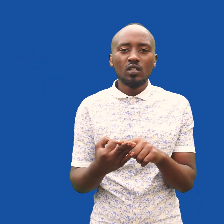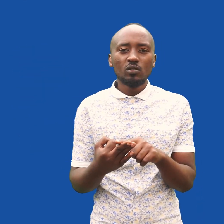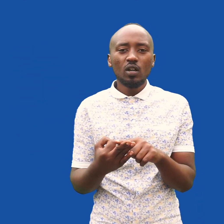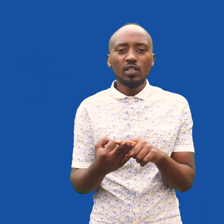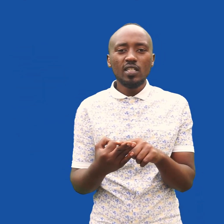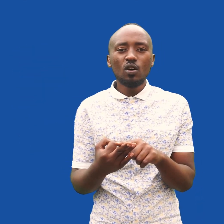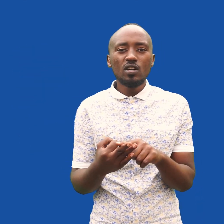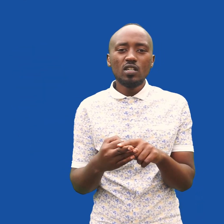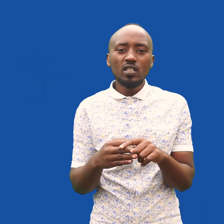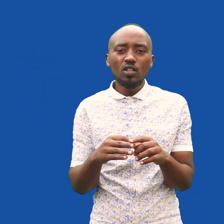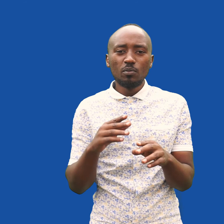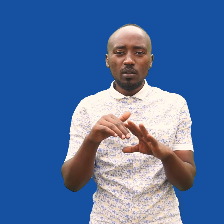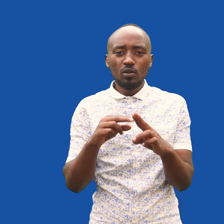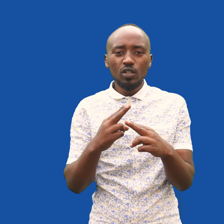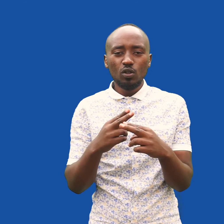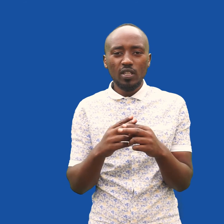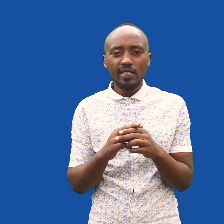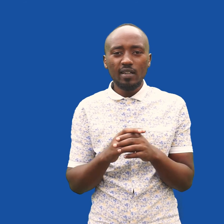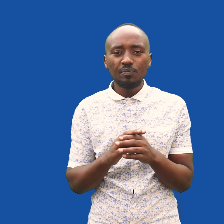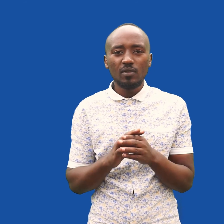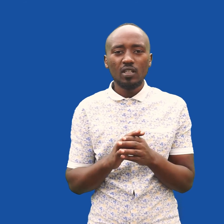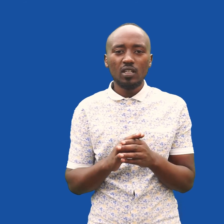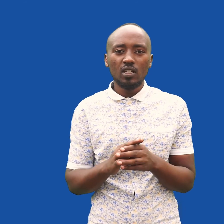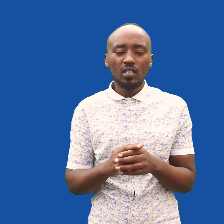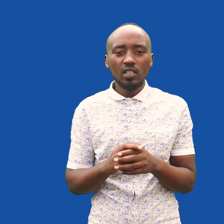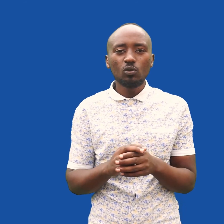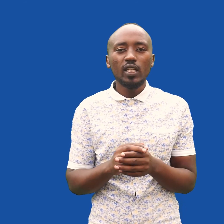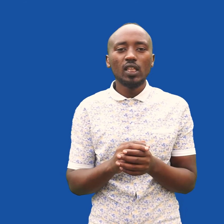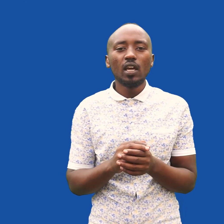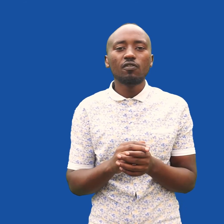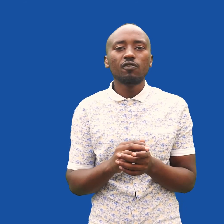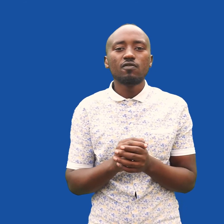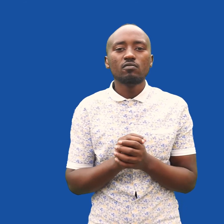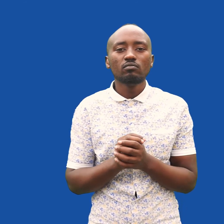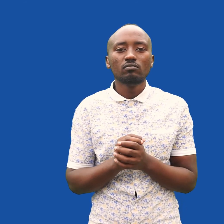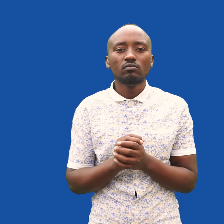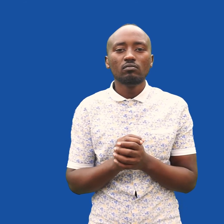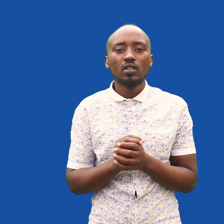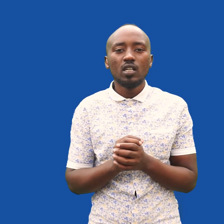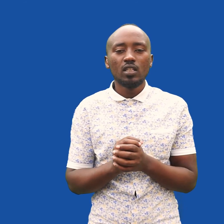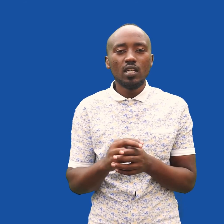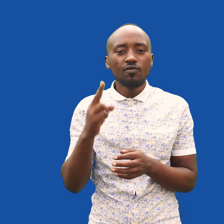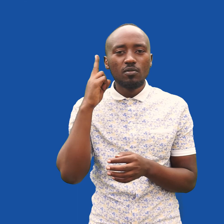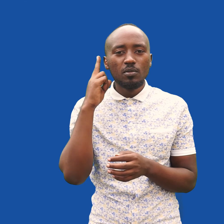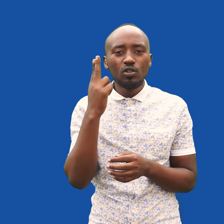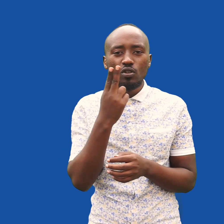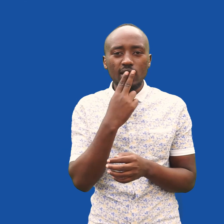Turahera, kuturiki zeho, izinajiki, murimirugua, njereza. Jit kwa, def. Def, murimirugua, njereza,